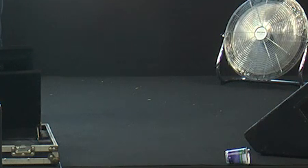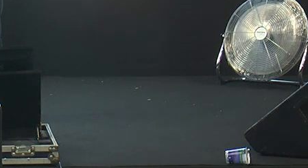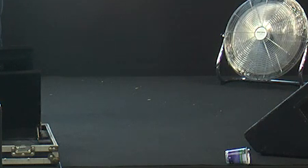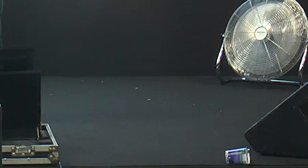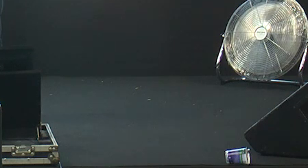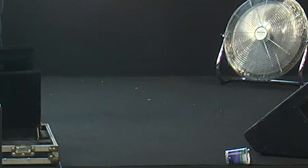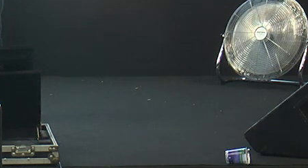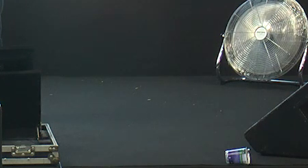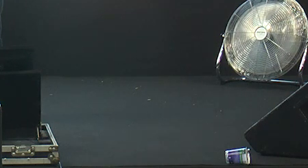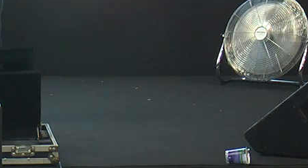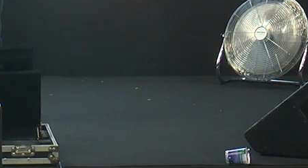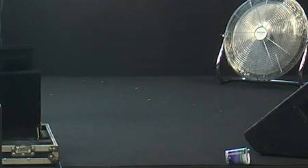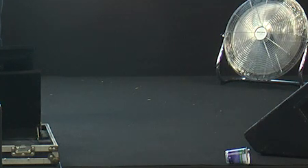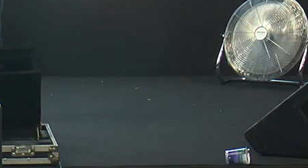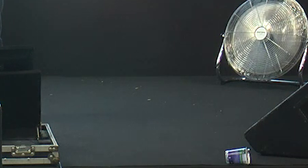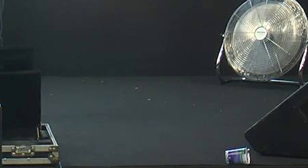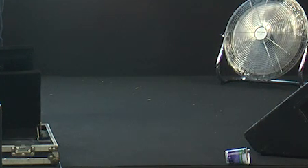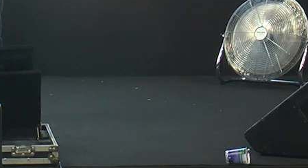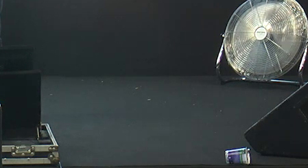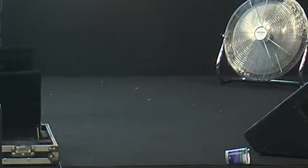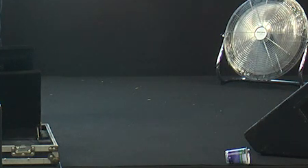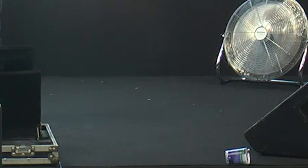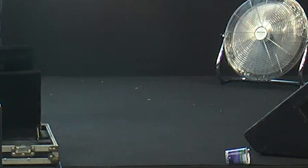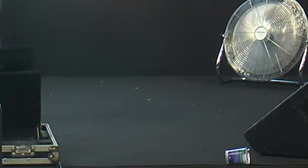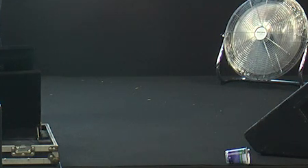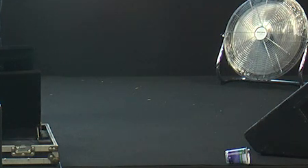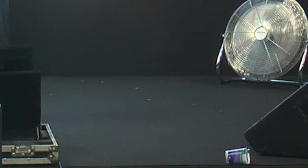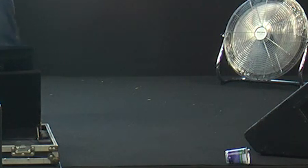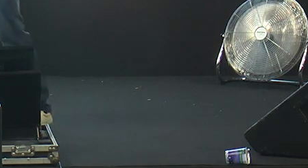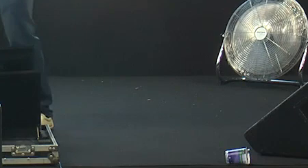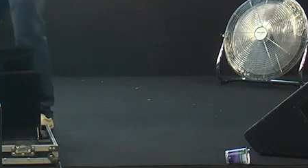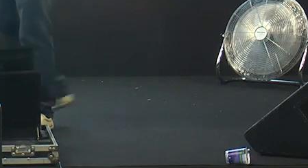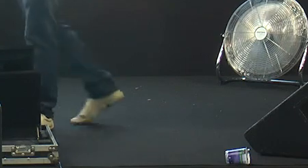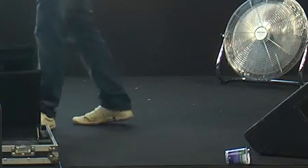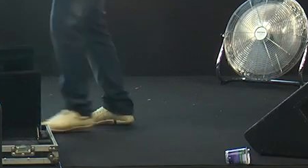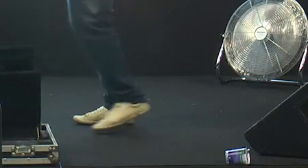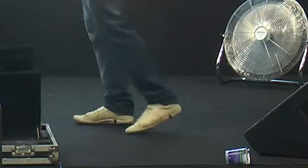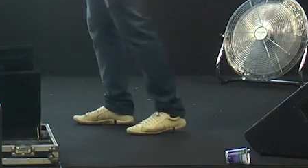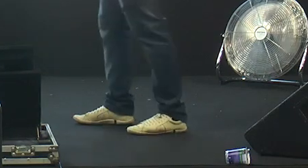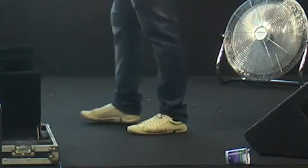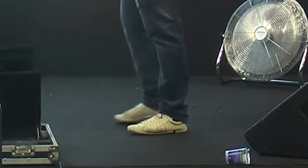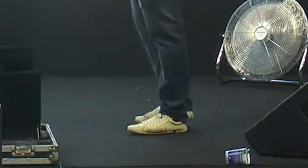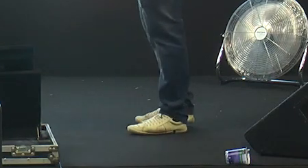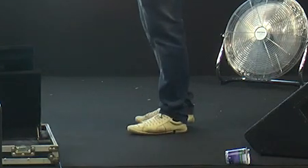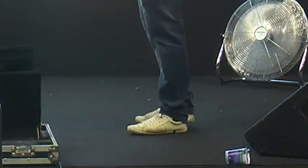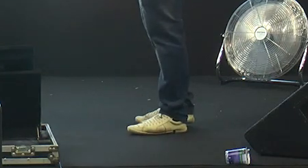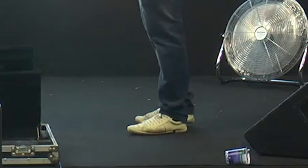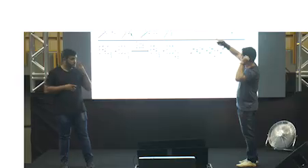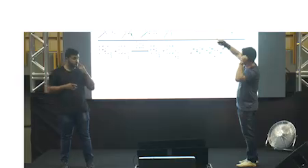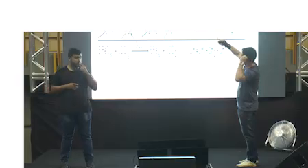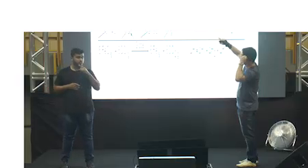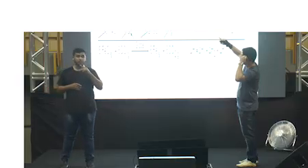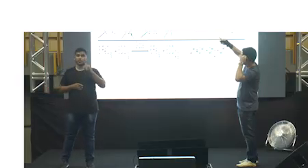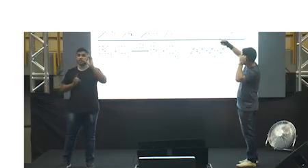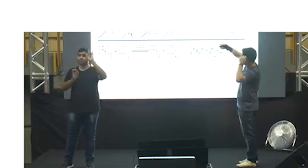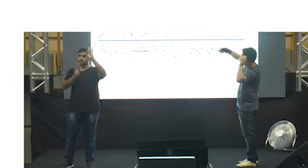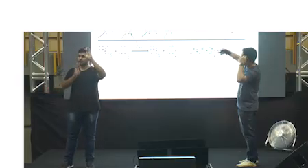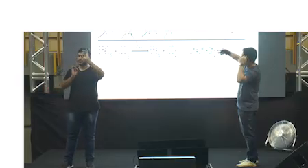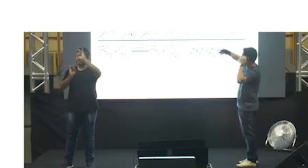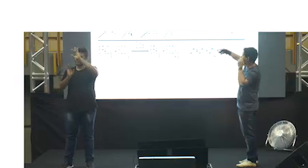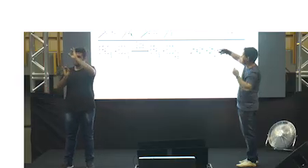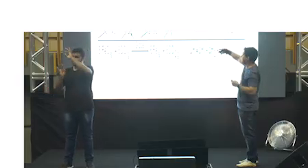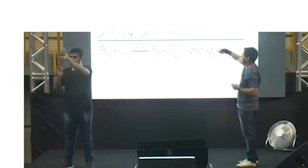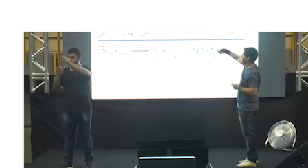faço? Deixo do jeito que estava. Agora, galera, ó, eu posso cortar, eu posso cancelar o 3Fe2O3